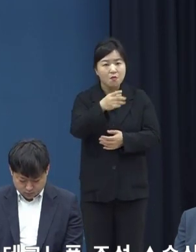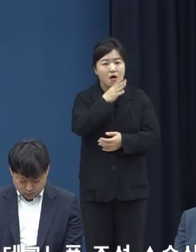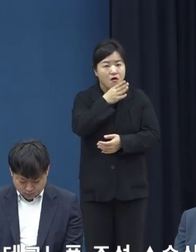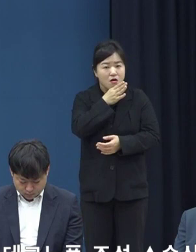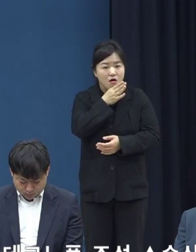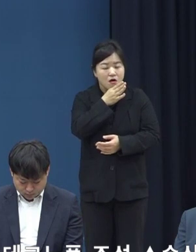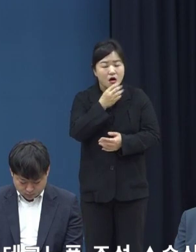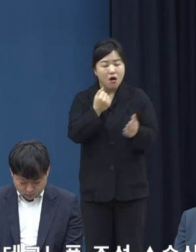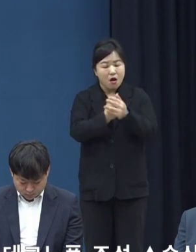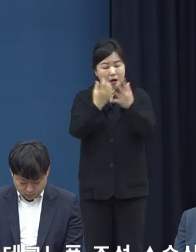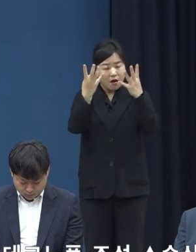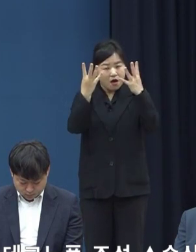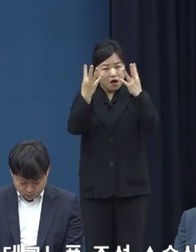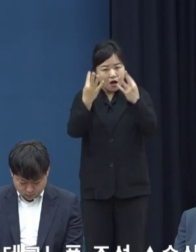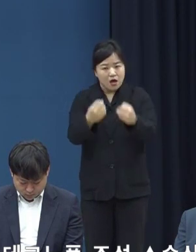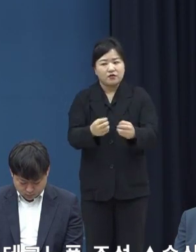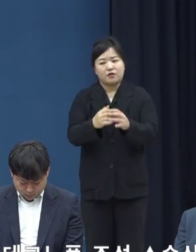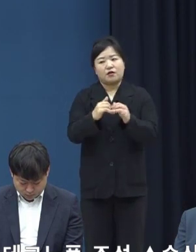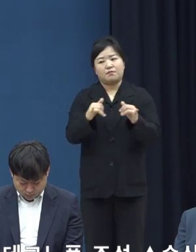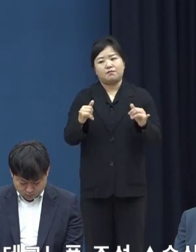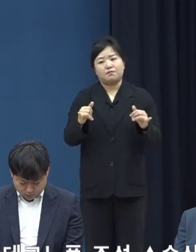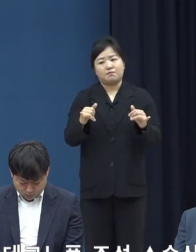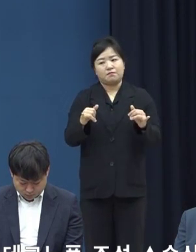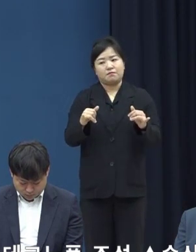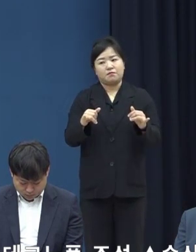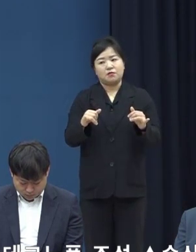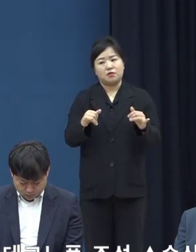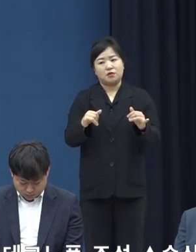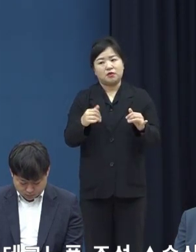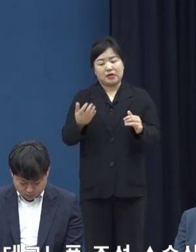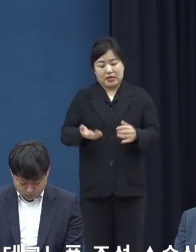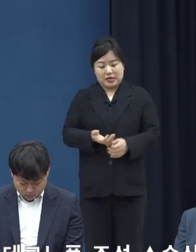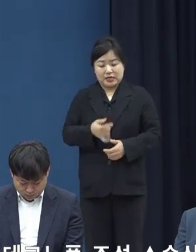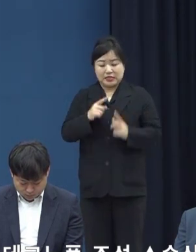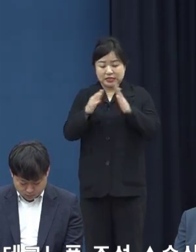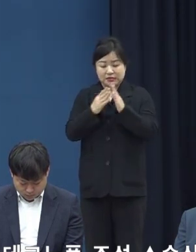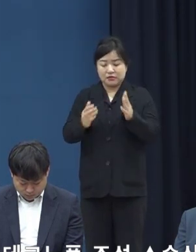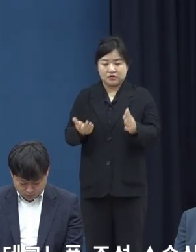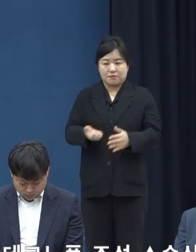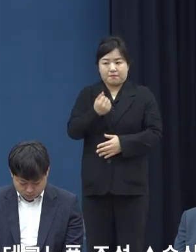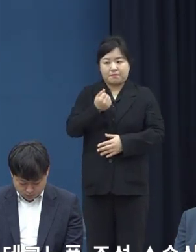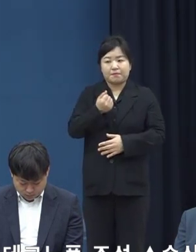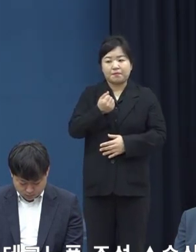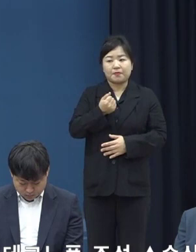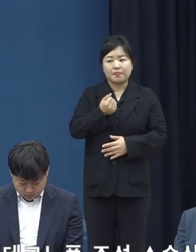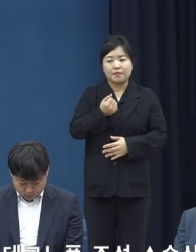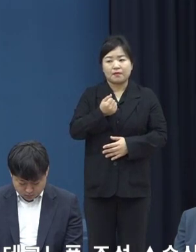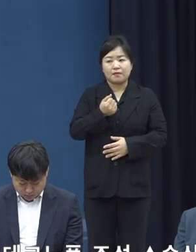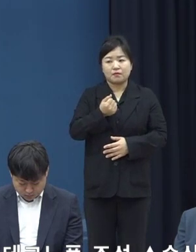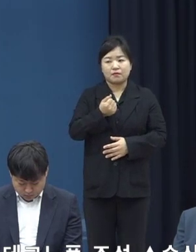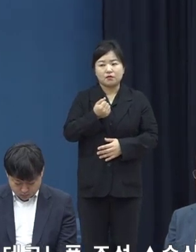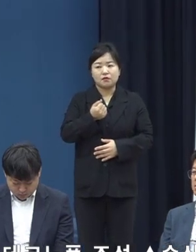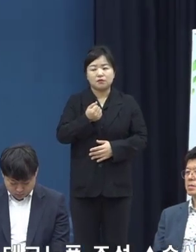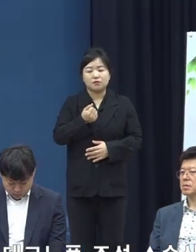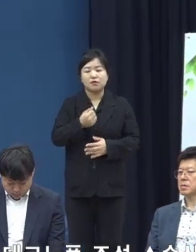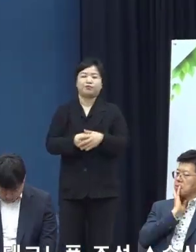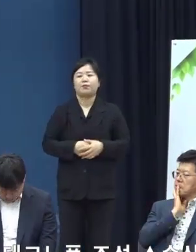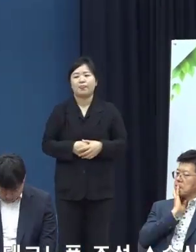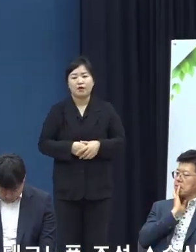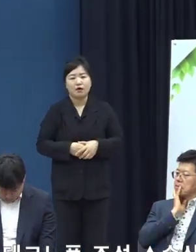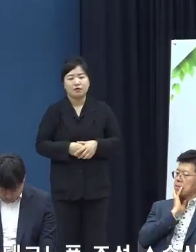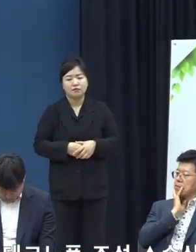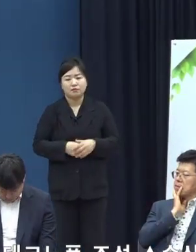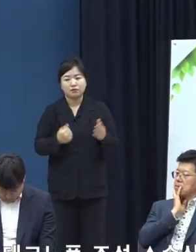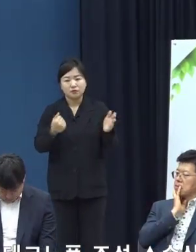엄청나게 많은 분들이 지금 저 다주택은 아니죠. 그냥 오피스텔을 보유하고